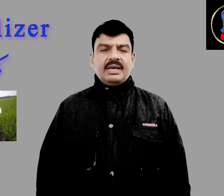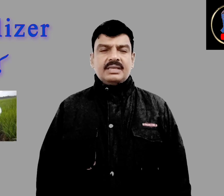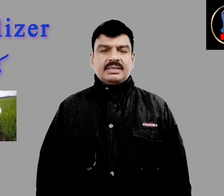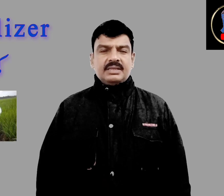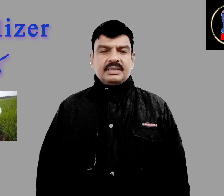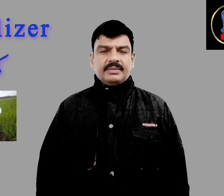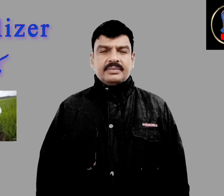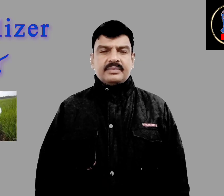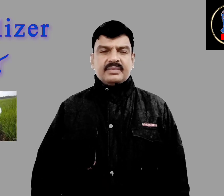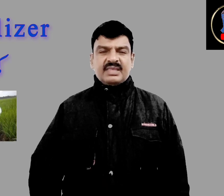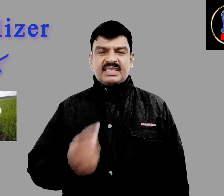फर्टिलाइजर।